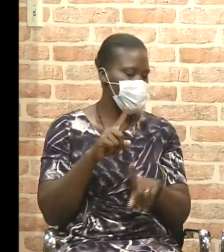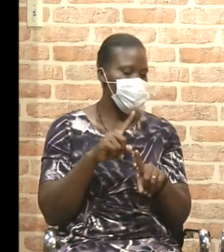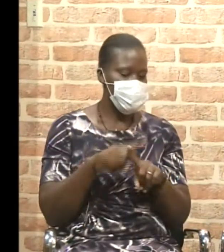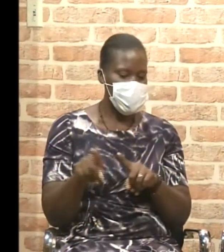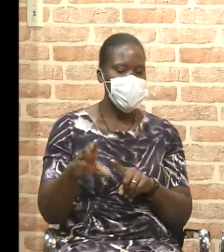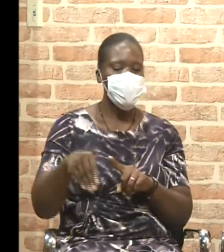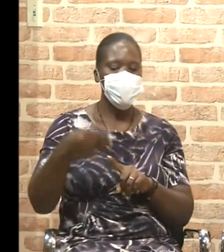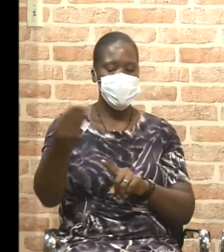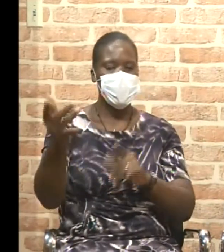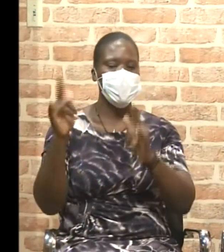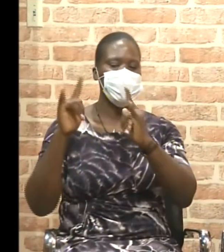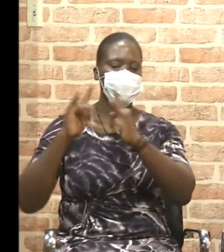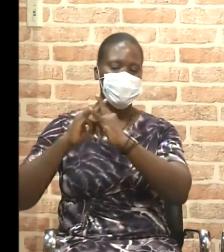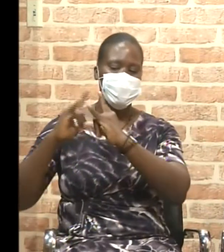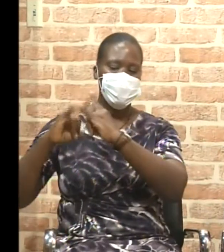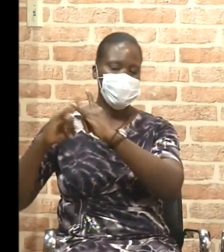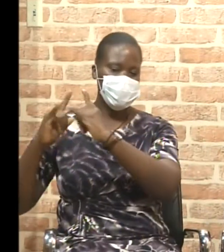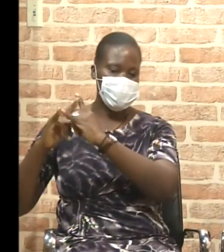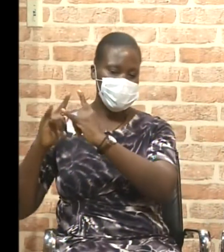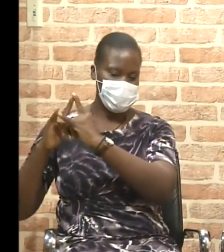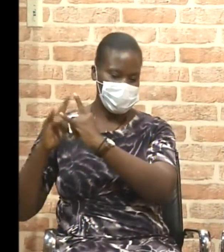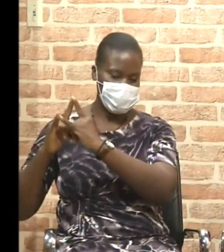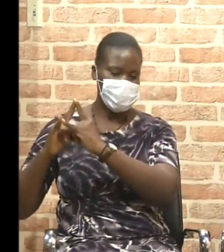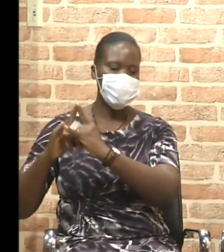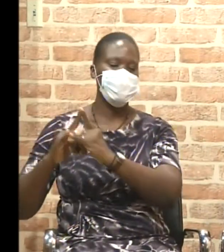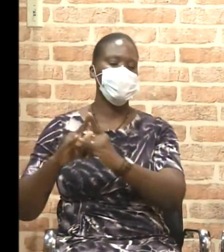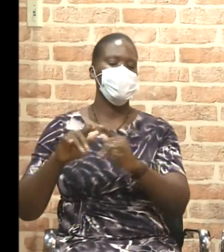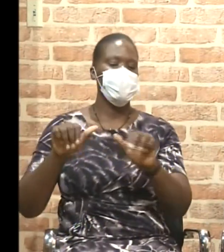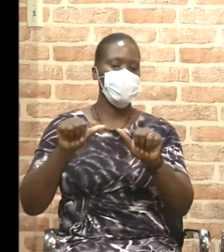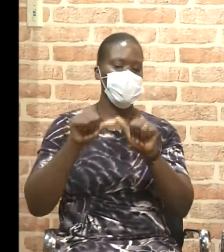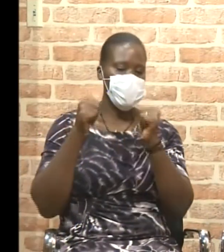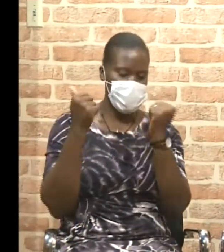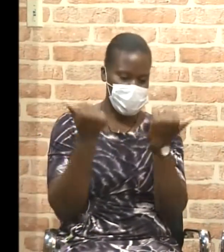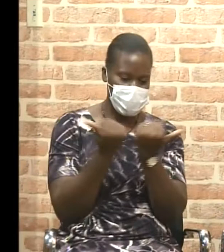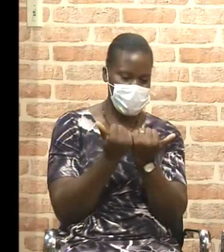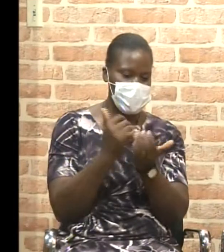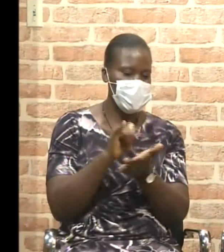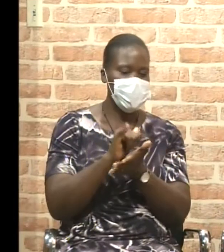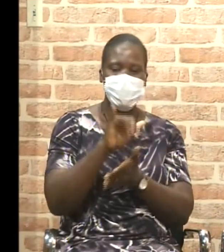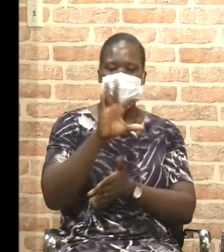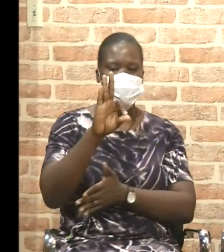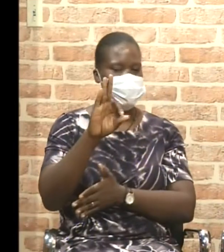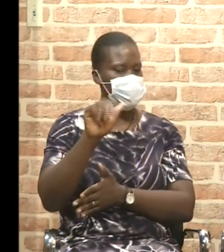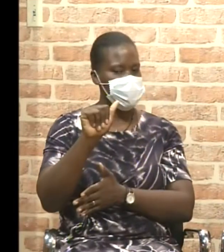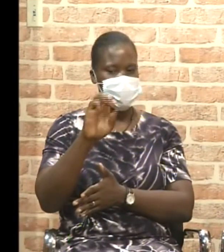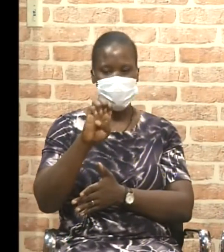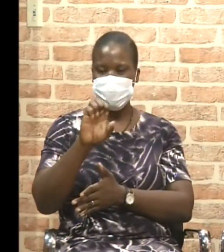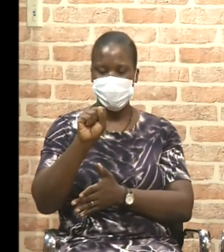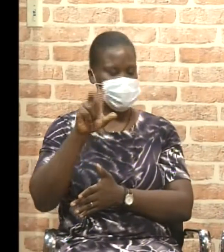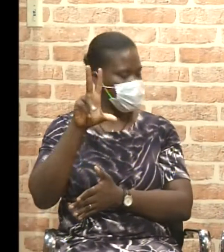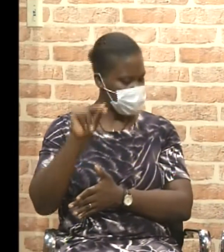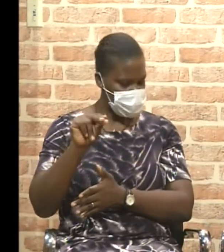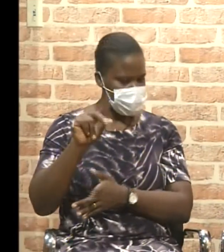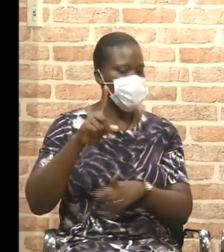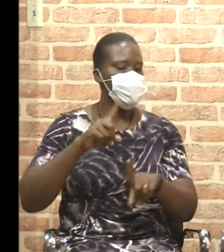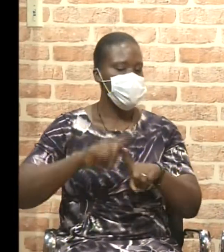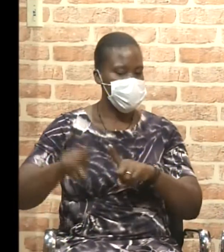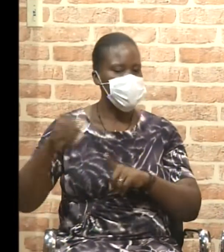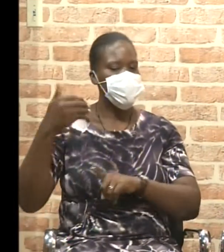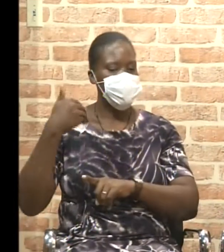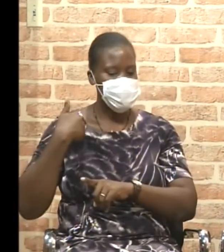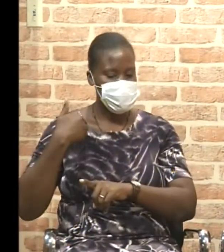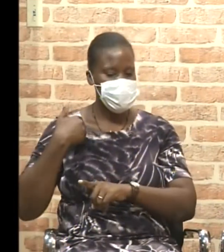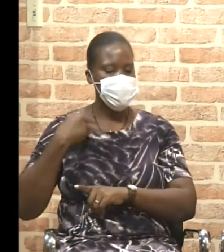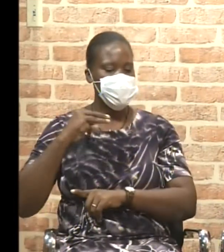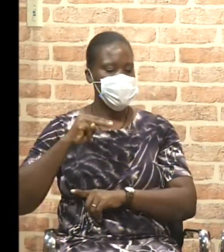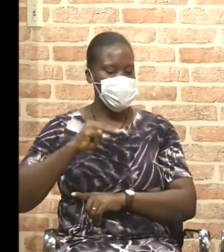quantité de handicapés, nous touchons à travers l'association. Ce n'est pas FAES qui a fait directement, mais il y a un chargé de mission dans le